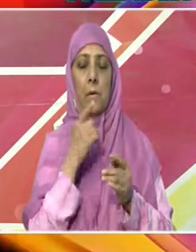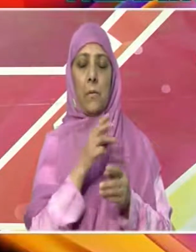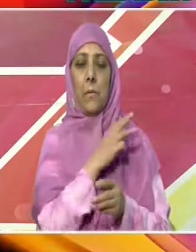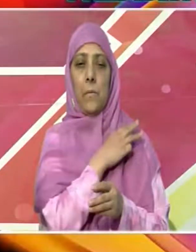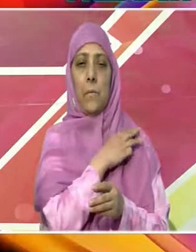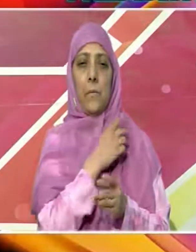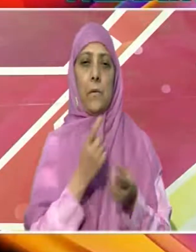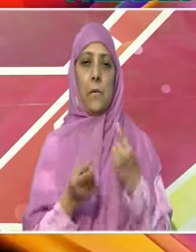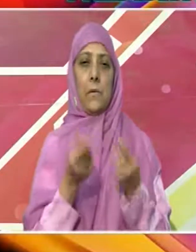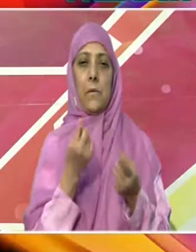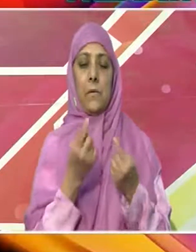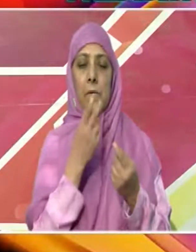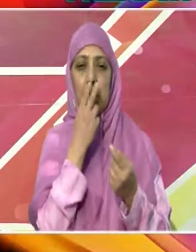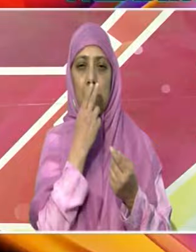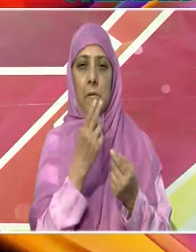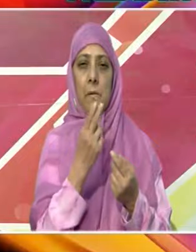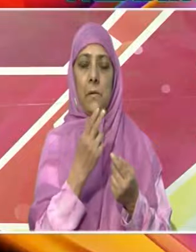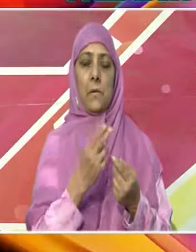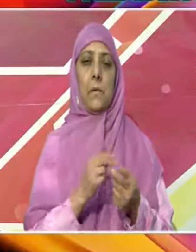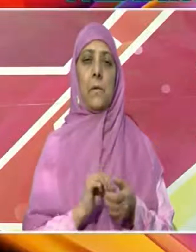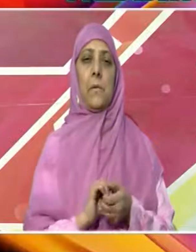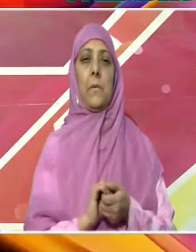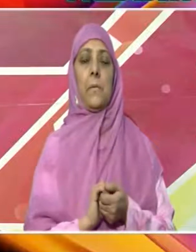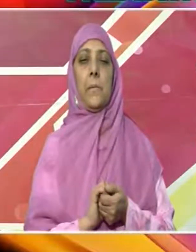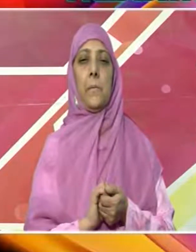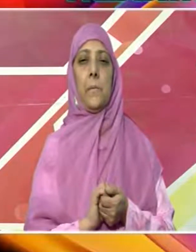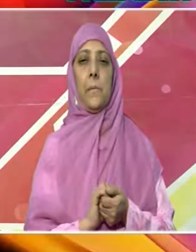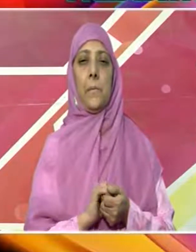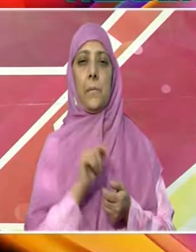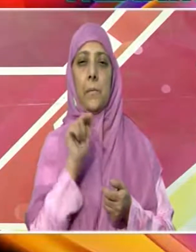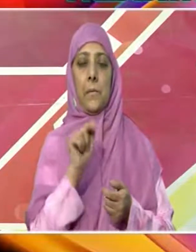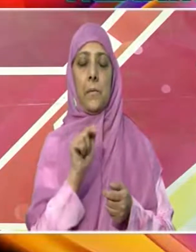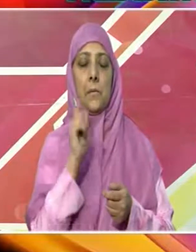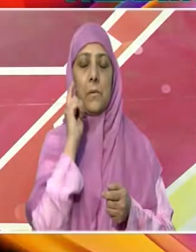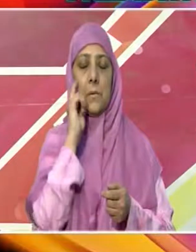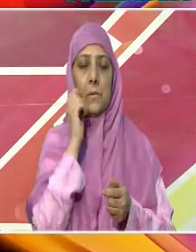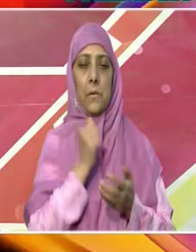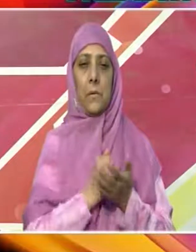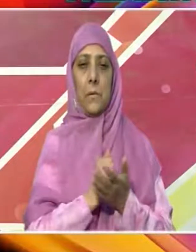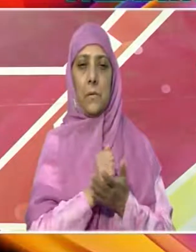एक हथिया इतना मेरी यूं